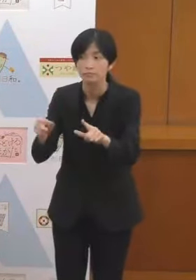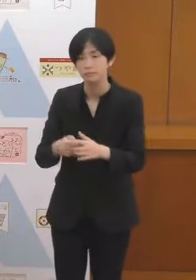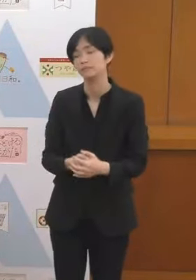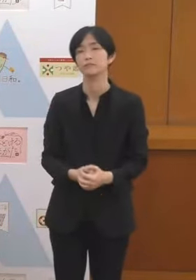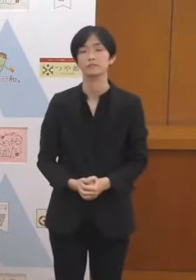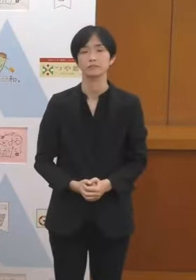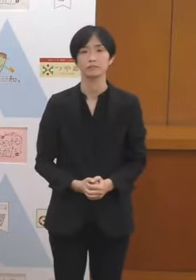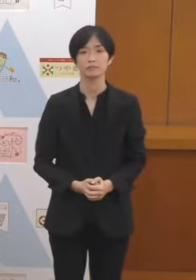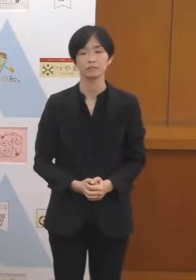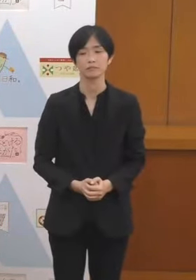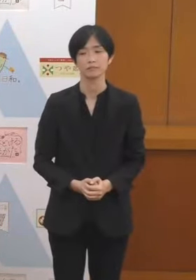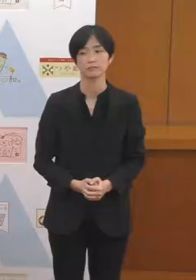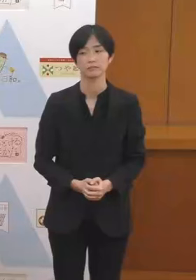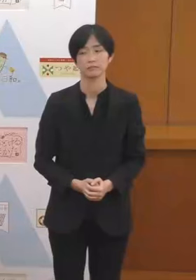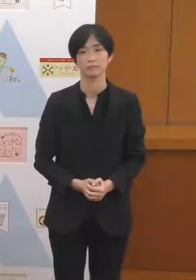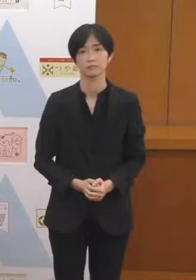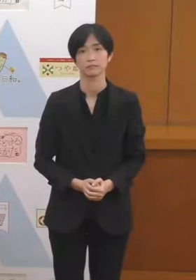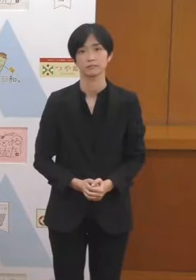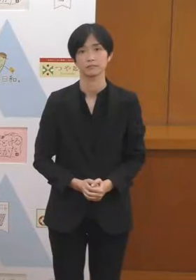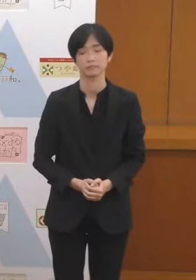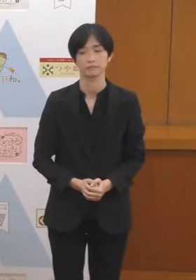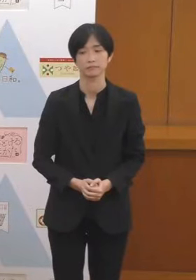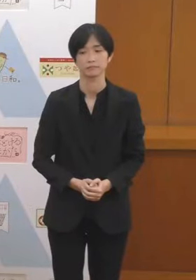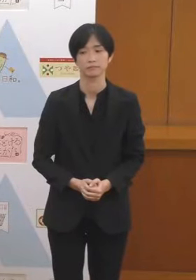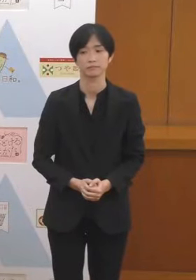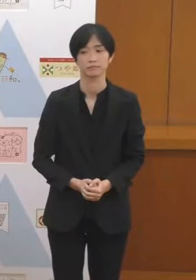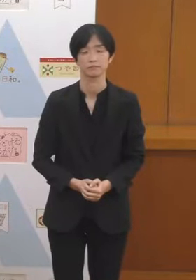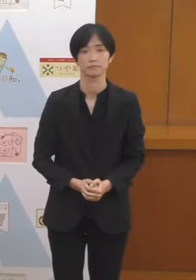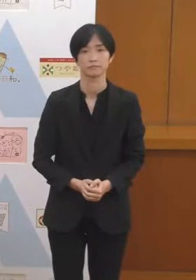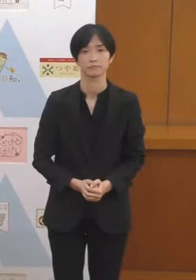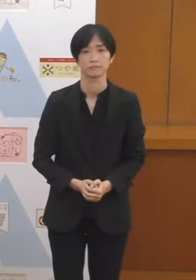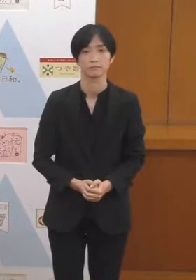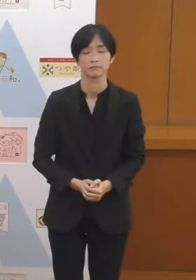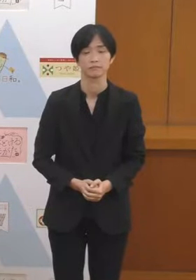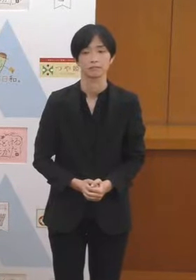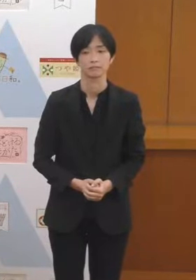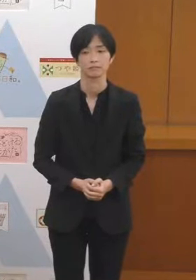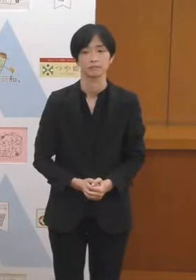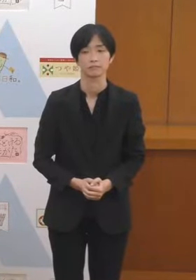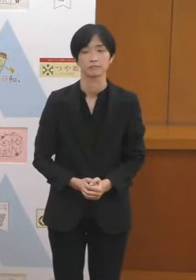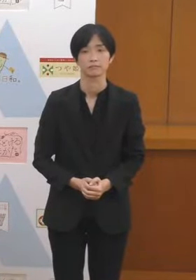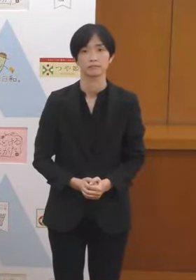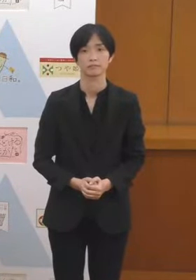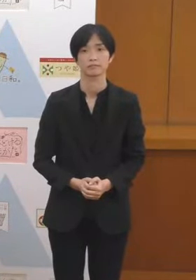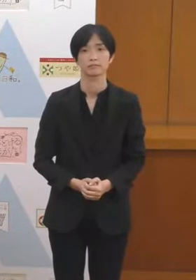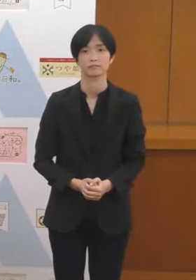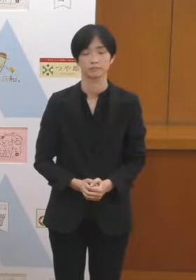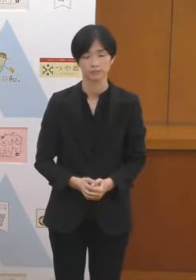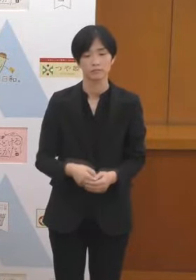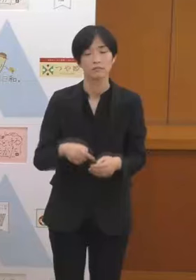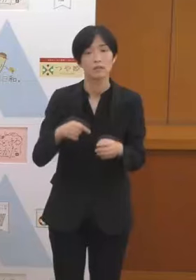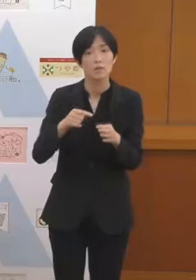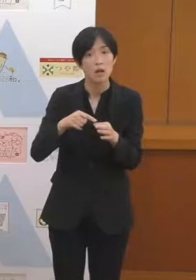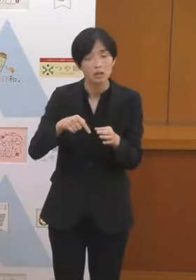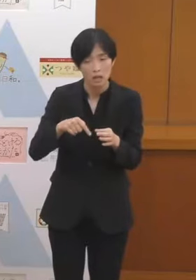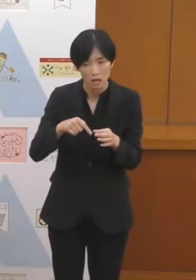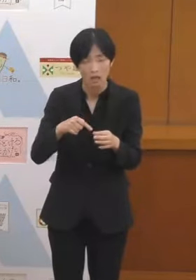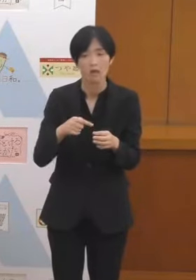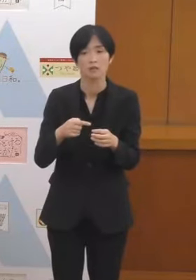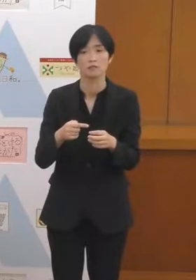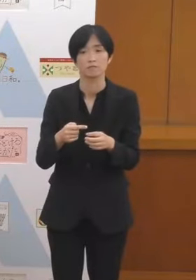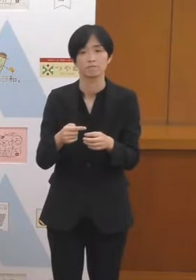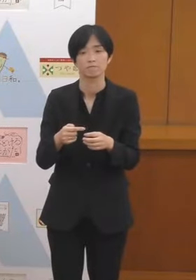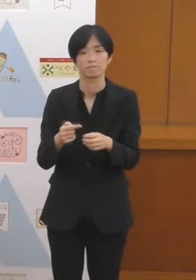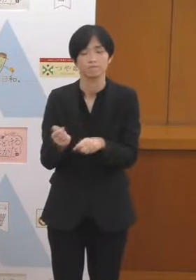はいわかりましたえっとはいえ本件では再生化の